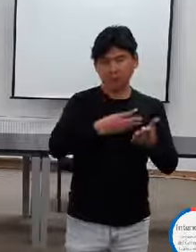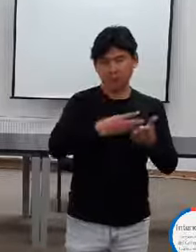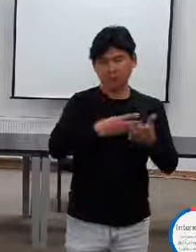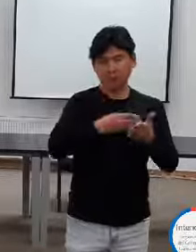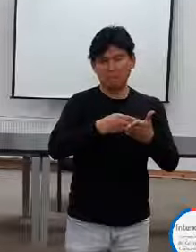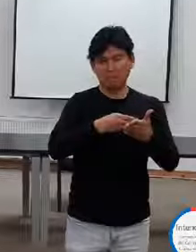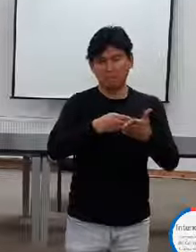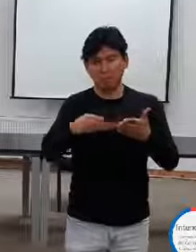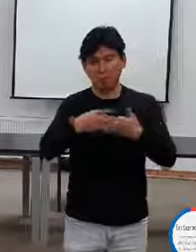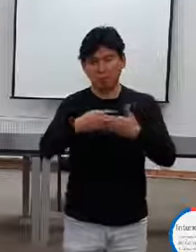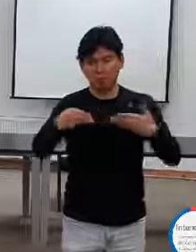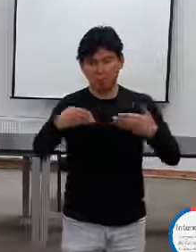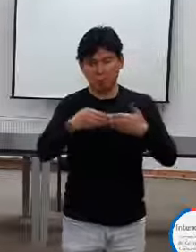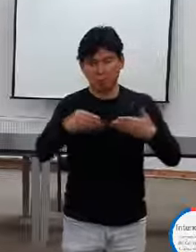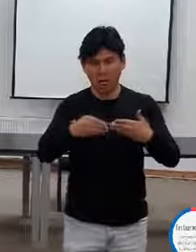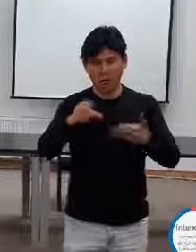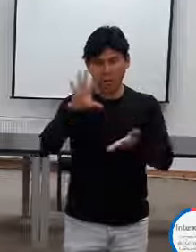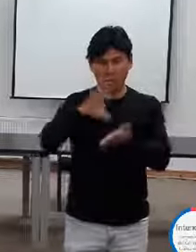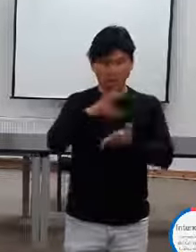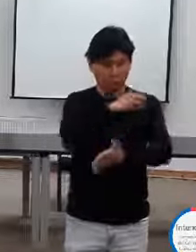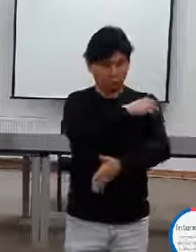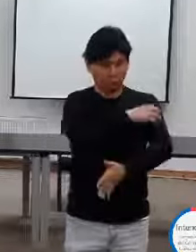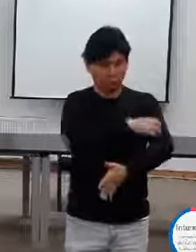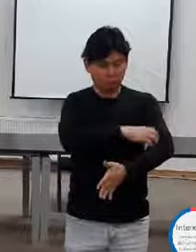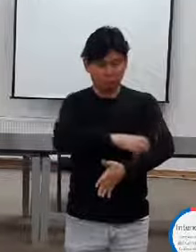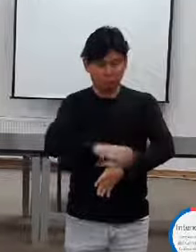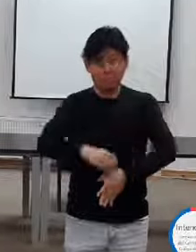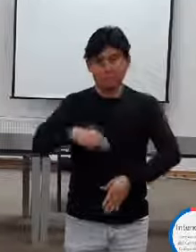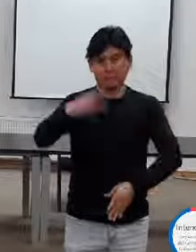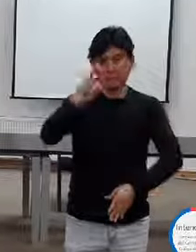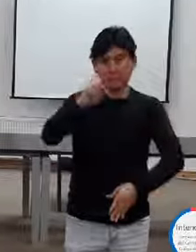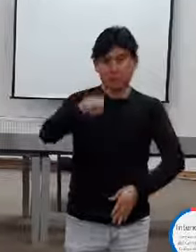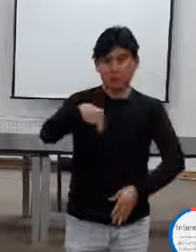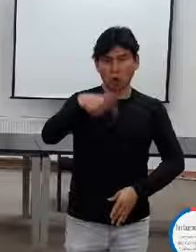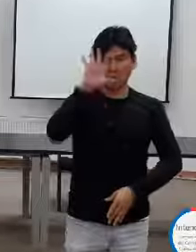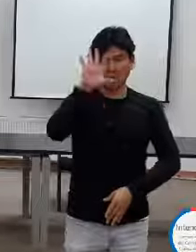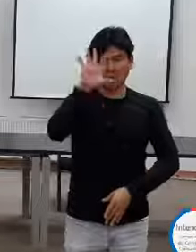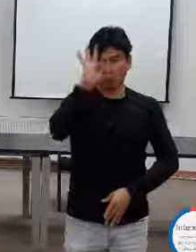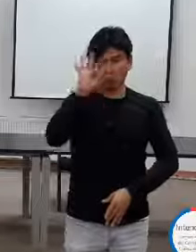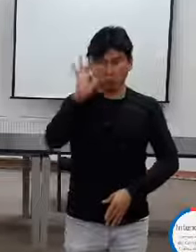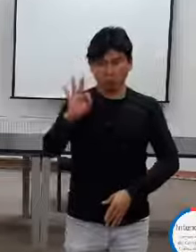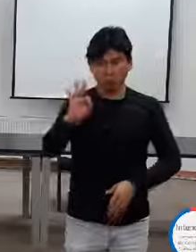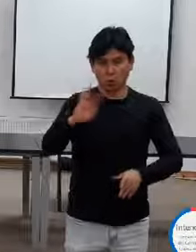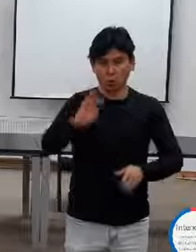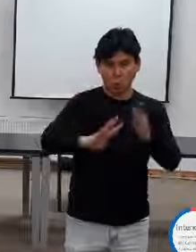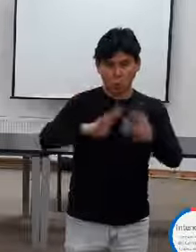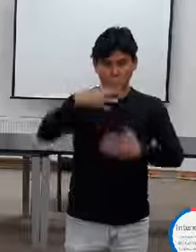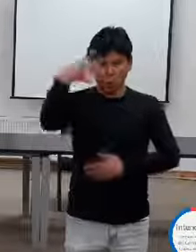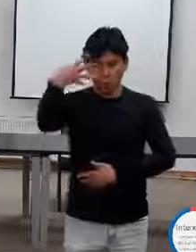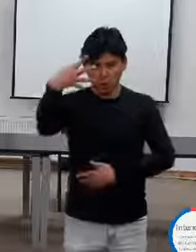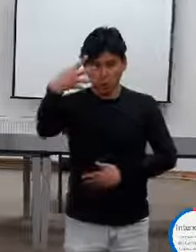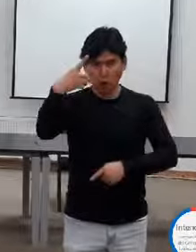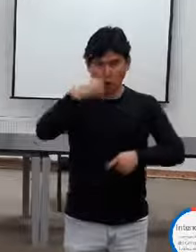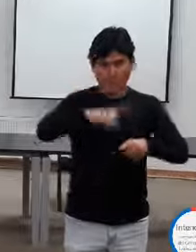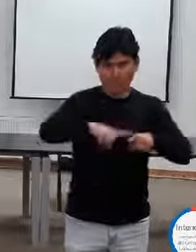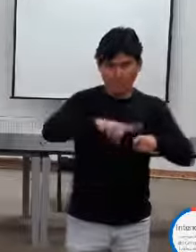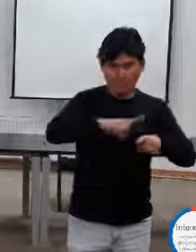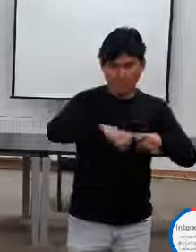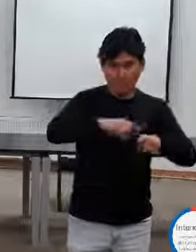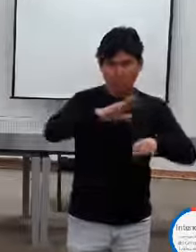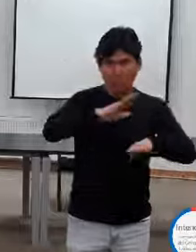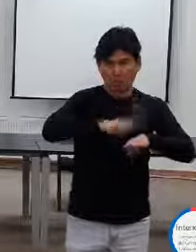de dólares en el país esto corresponde a un 3,5 a 4 veces la cantidad de créditos cursado